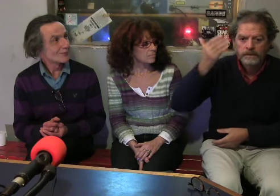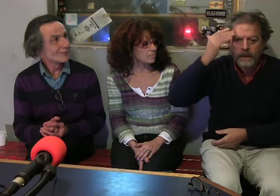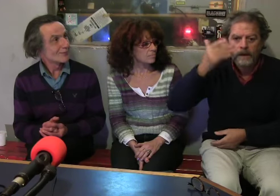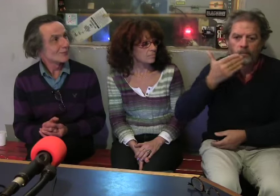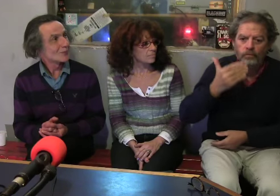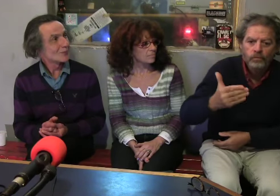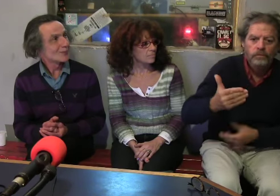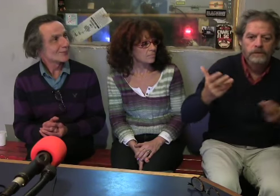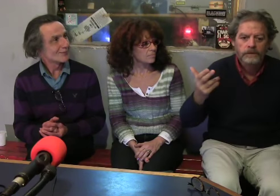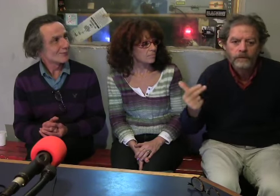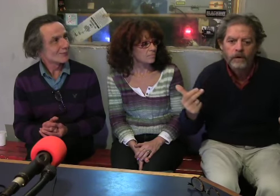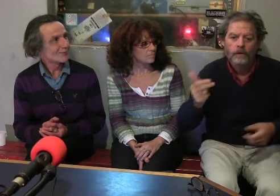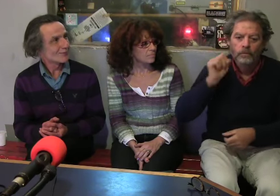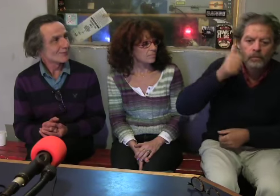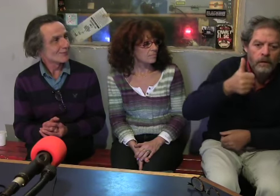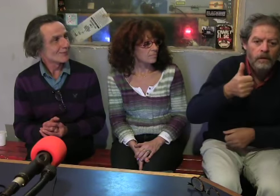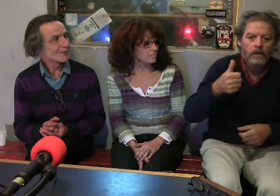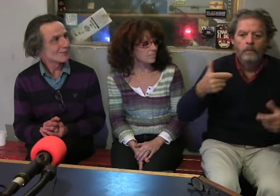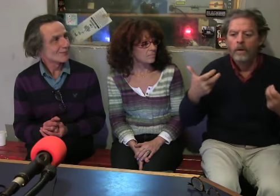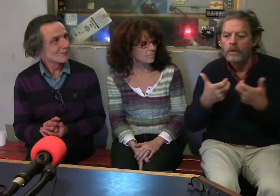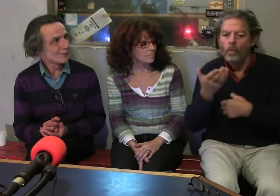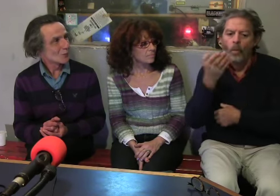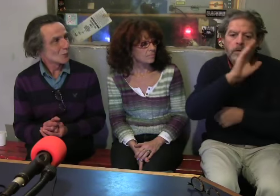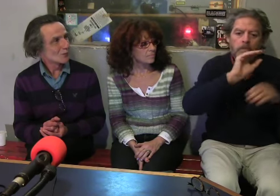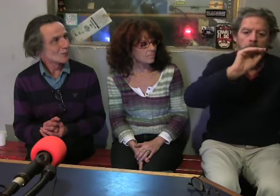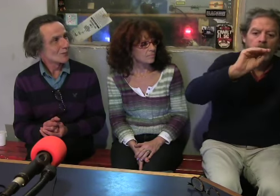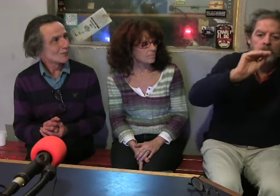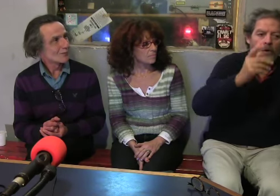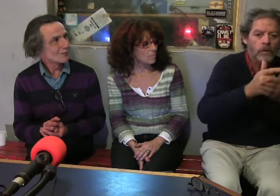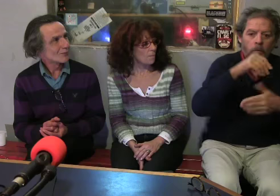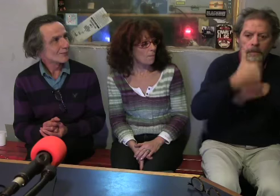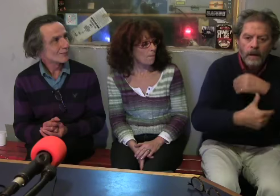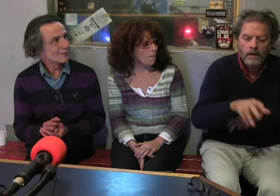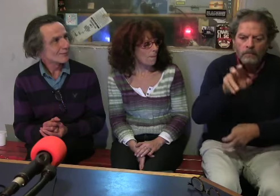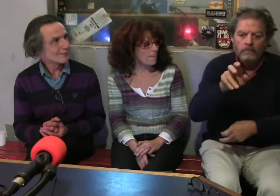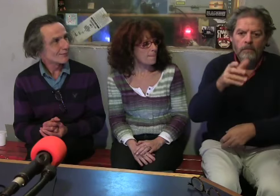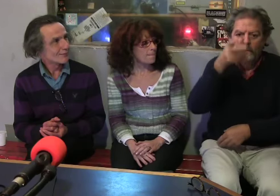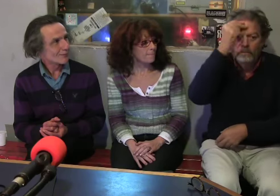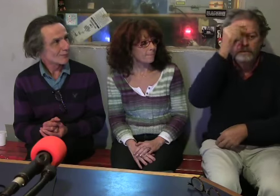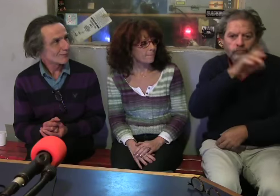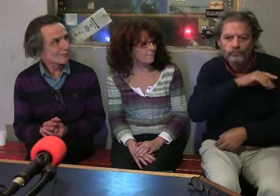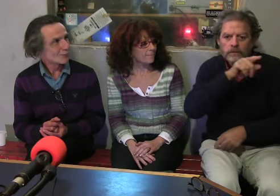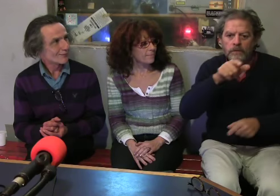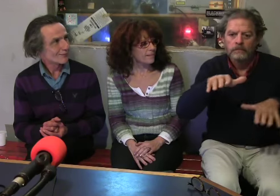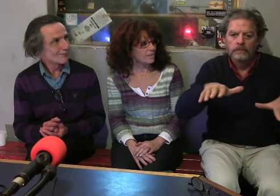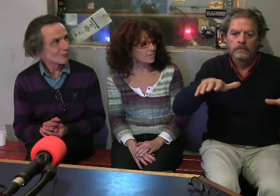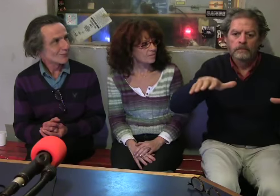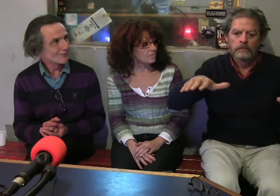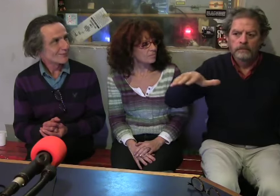s'inscrivent pour apprendre la langue des signes, il y a plein de gens qui savent dire bonjour, ça va, demain. Dans les magasins, par exemple, ça peut arriver que des gens,